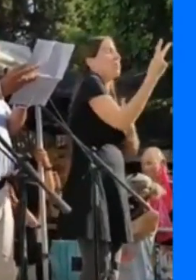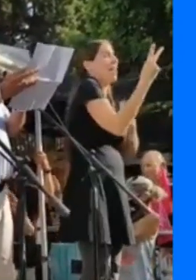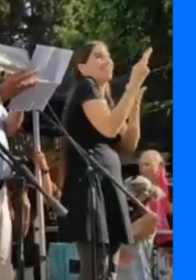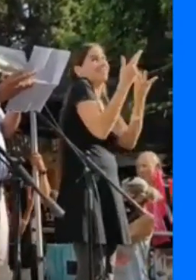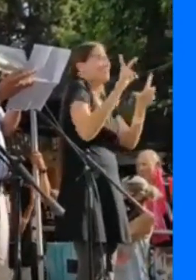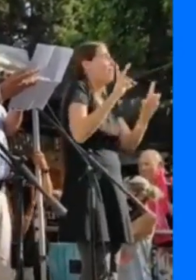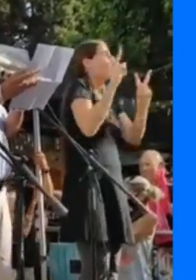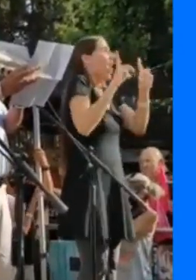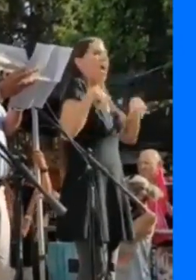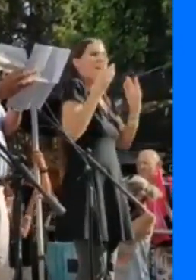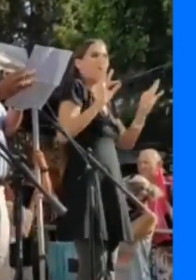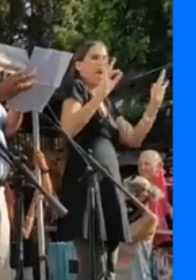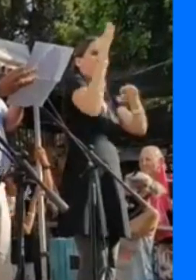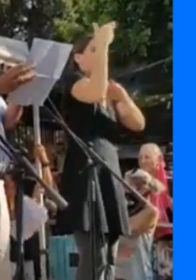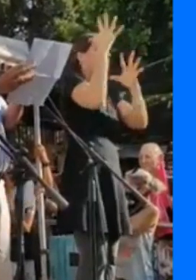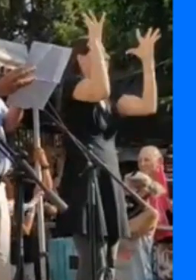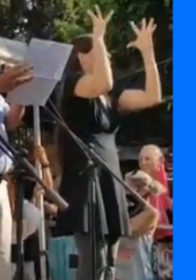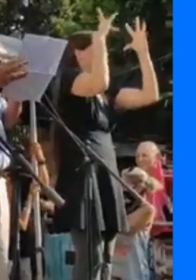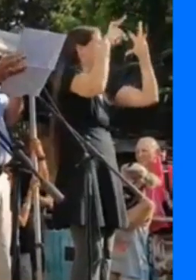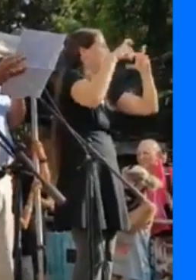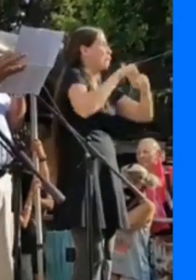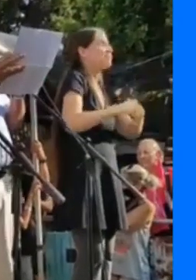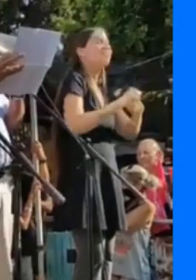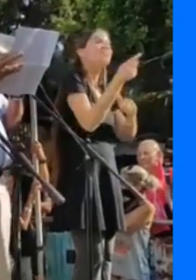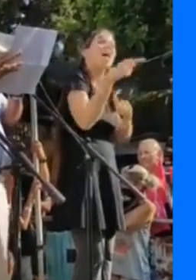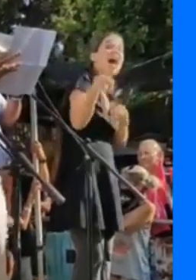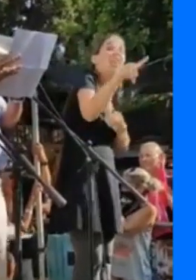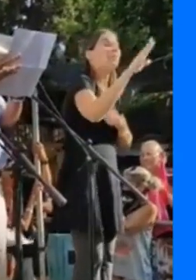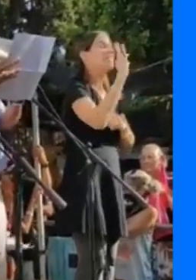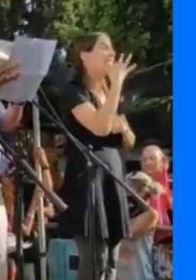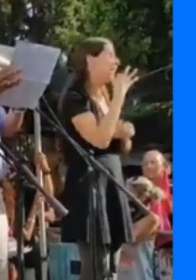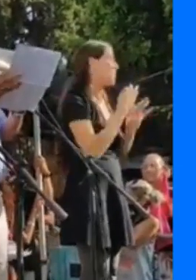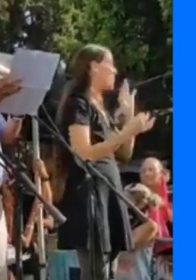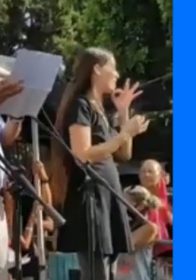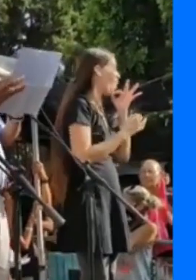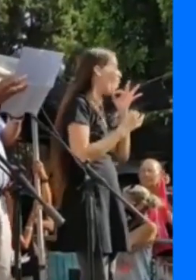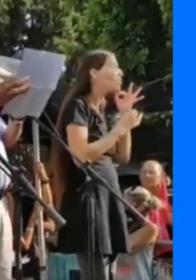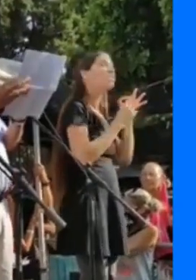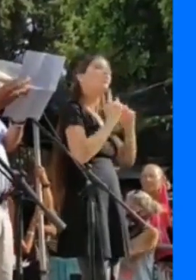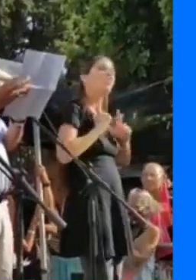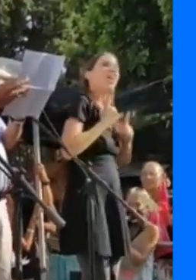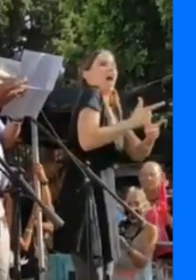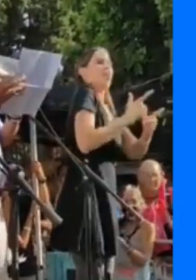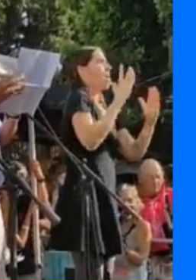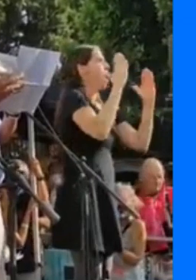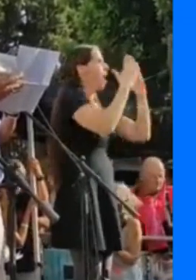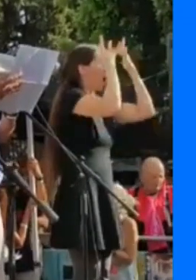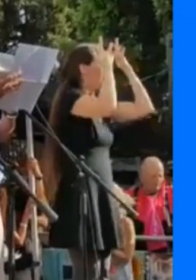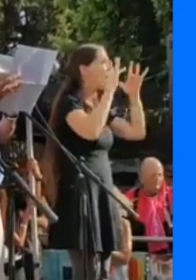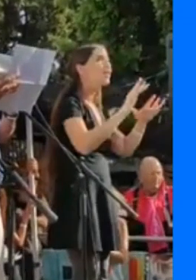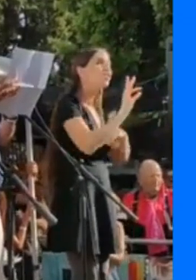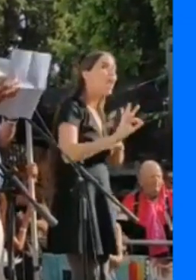חייכם הולך ונחרב. אתם הצעירים והצעירות שנלחמים על הבית